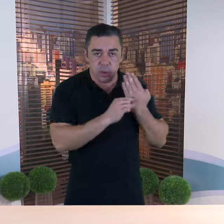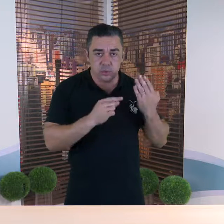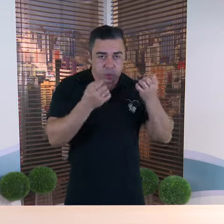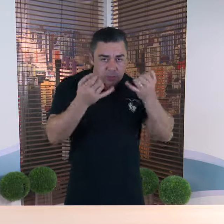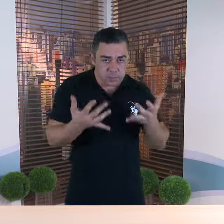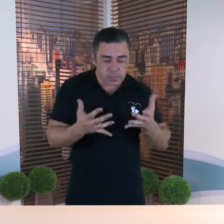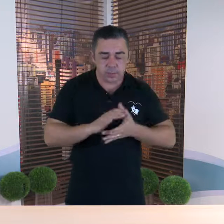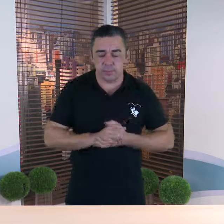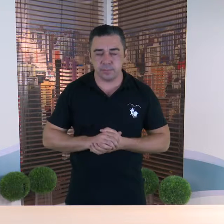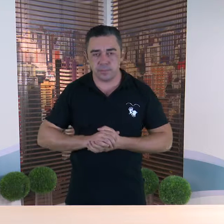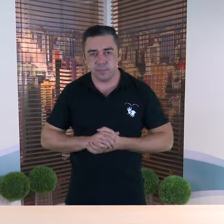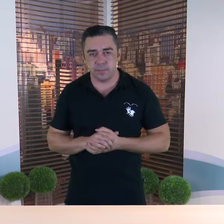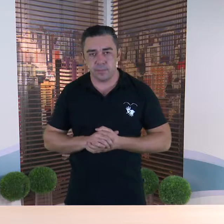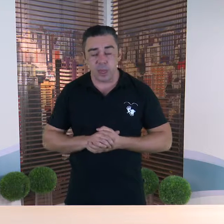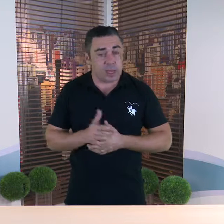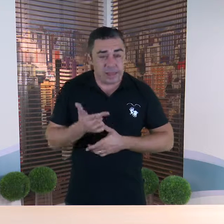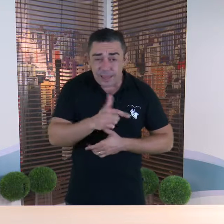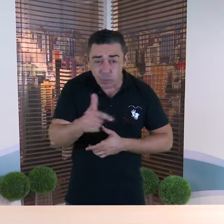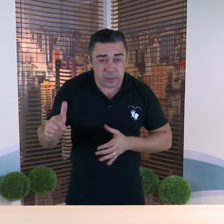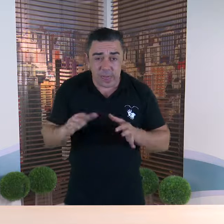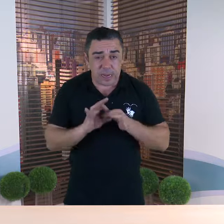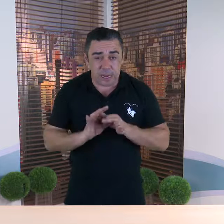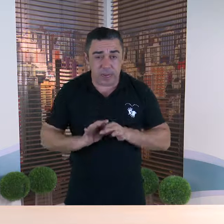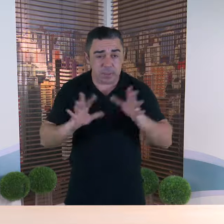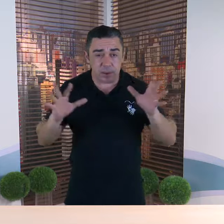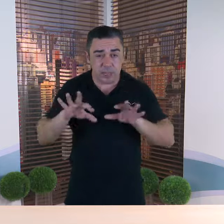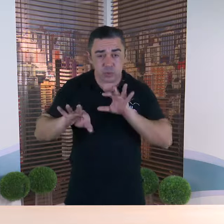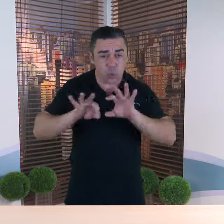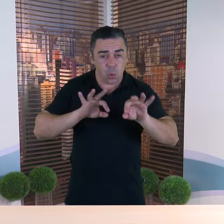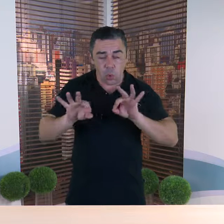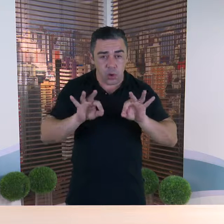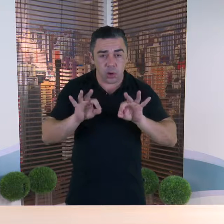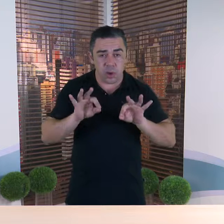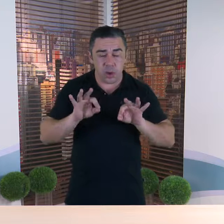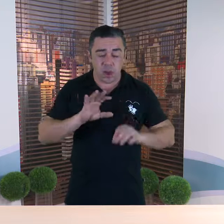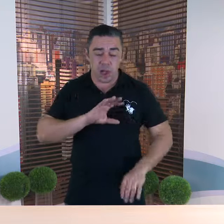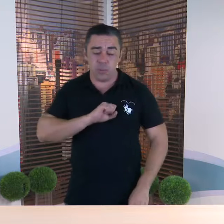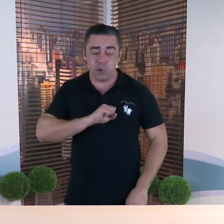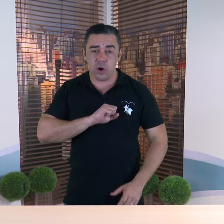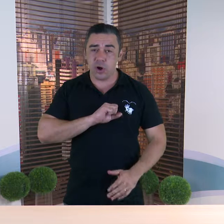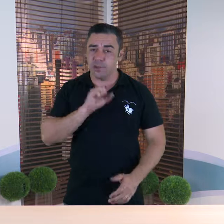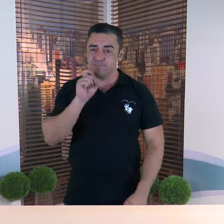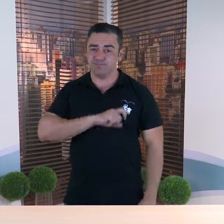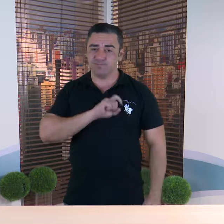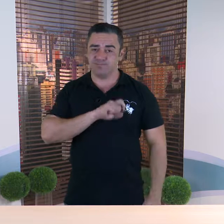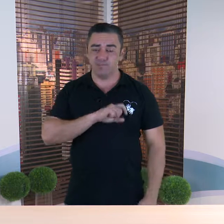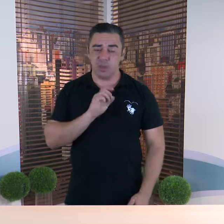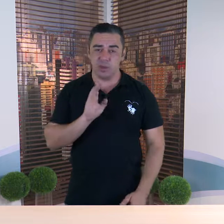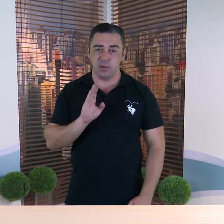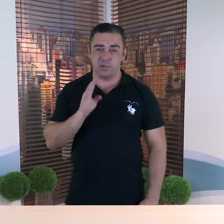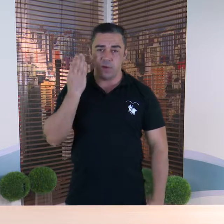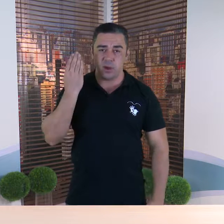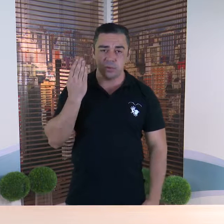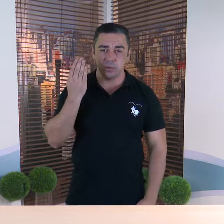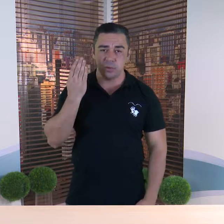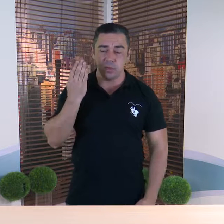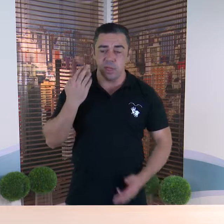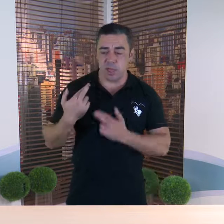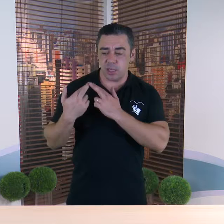Norman Geisler arremata: onde não há liberdade de escolha, o amor é forçado e a